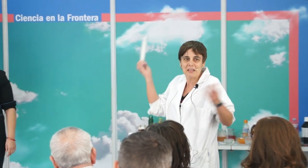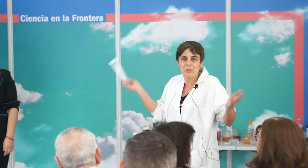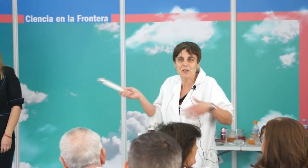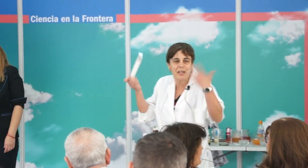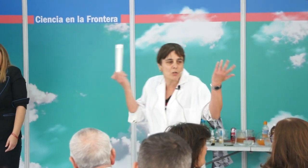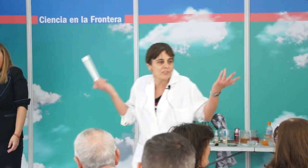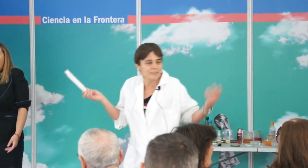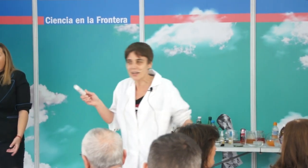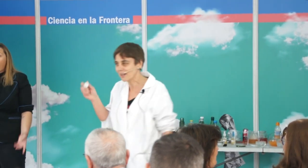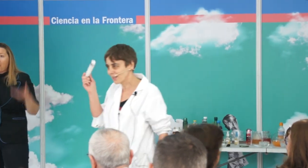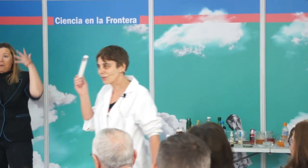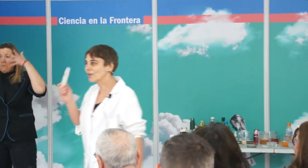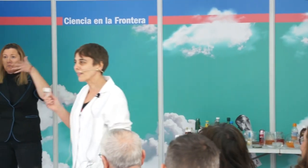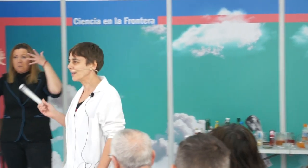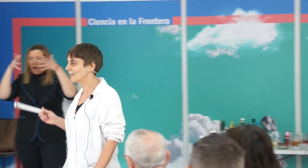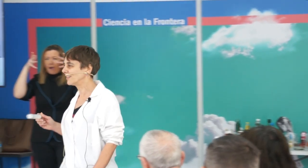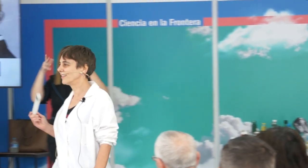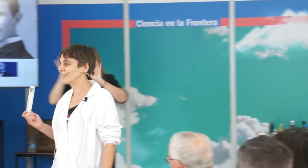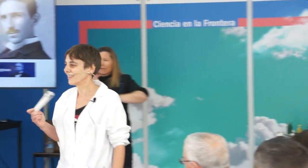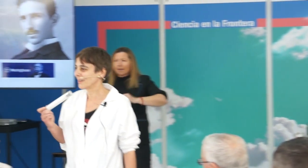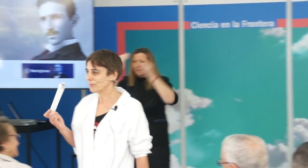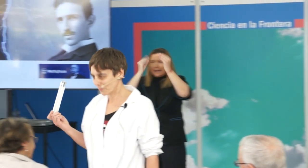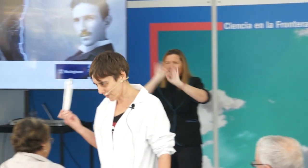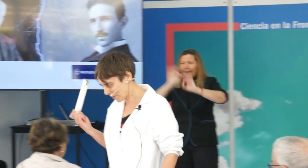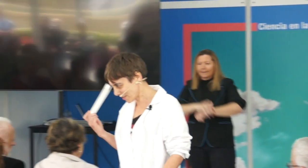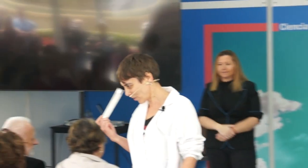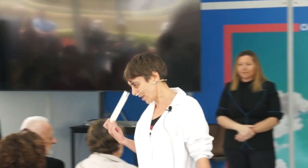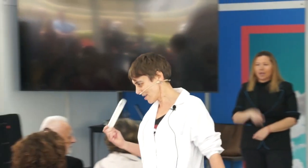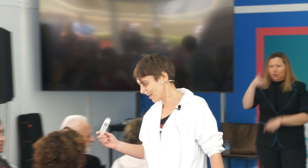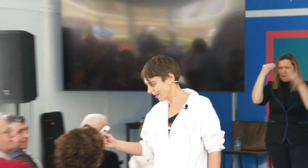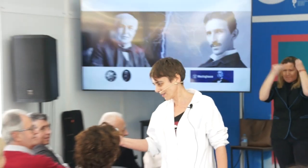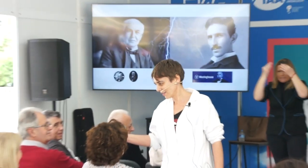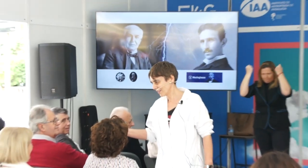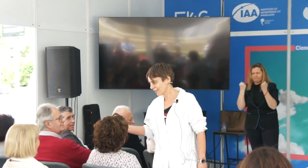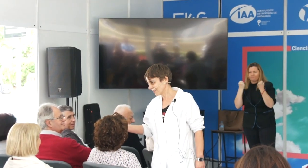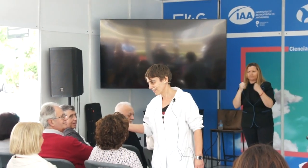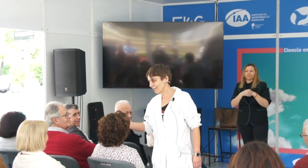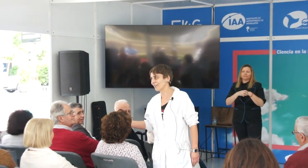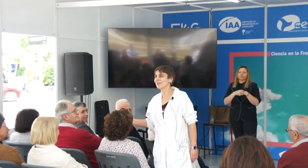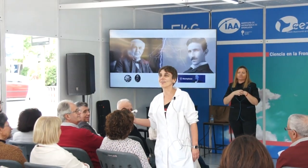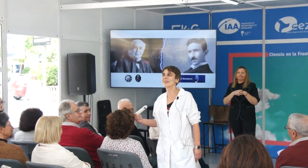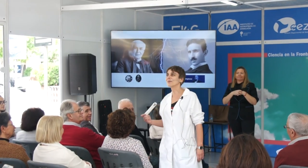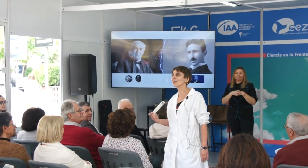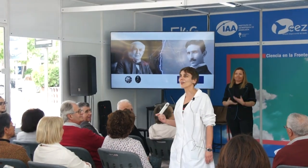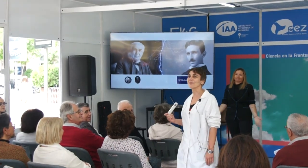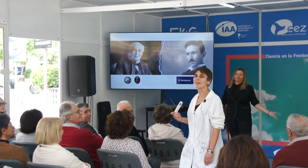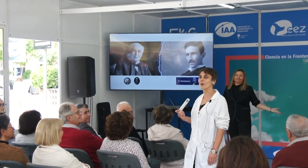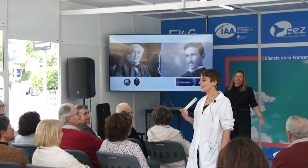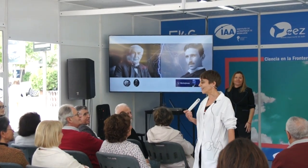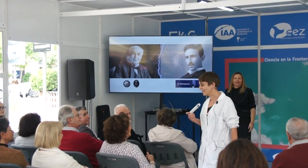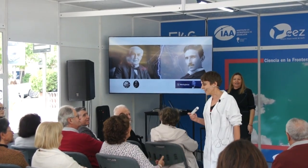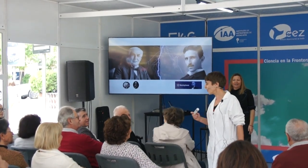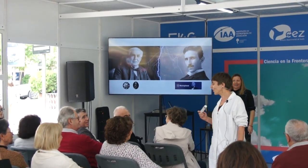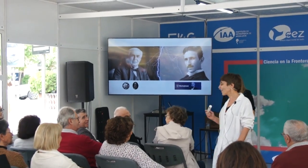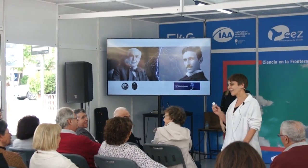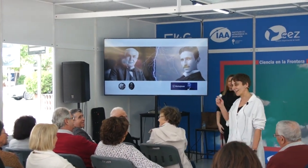ya es que no tengo ni que concentrar. ¿Conrada? Pero piensa fuerte, ¿eh? Que pensás con intensidad. Conrada viene de